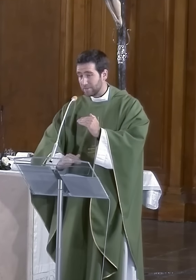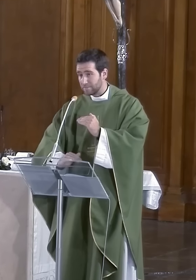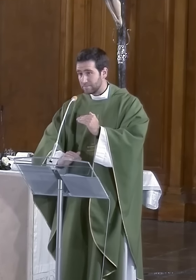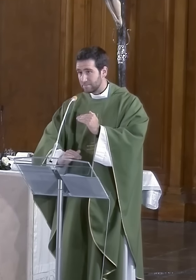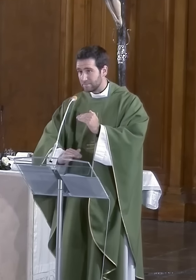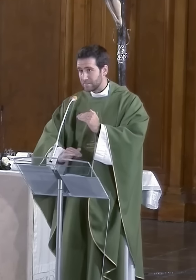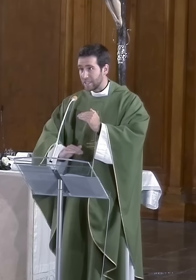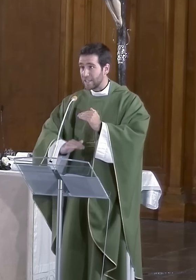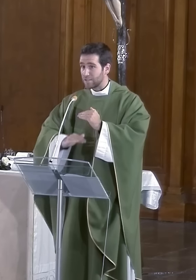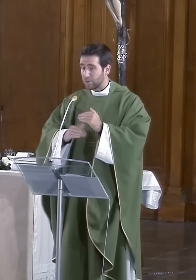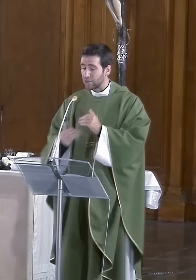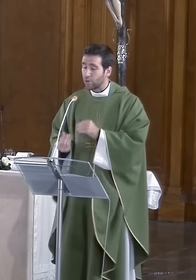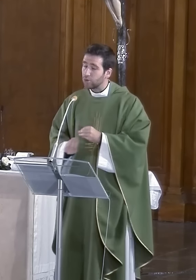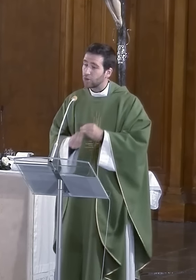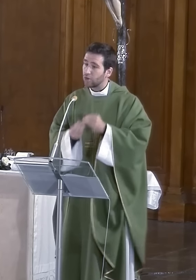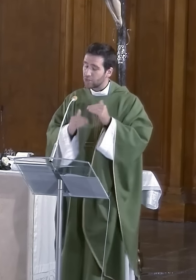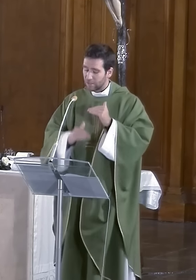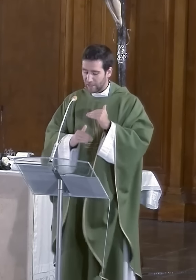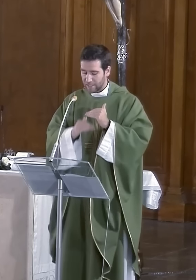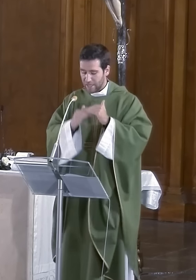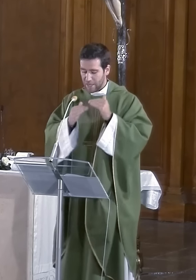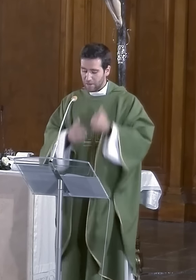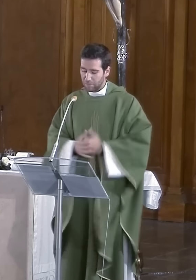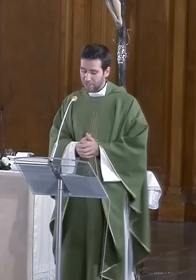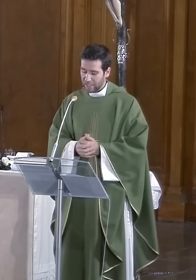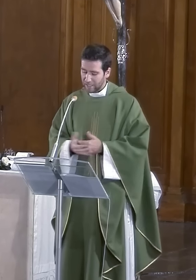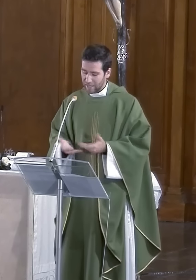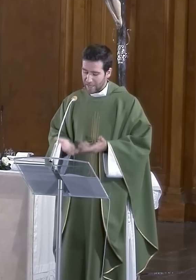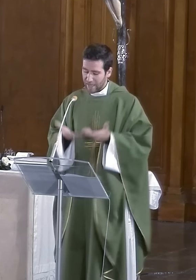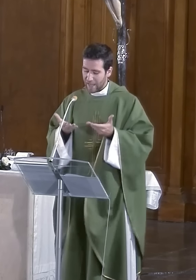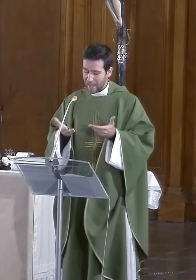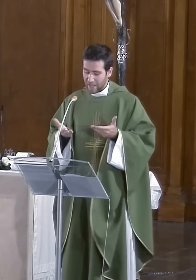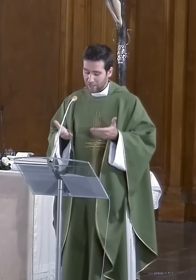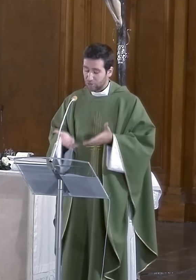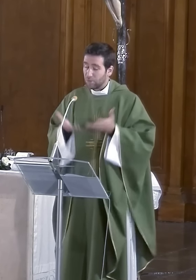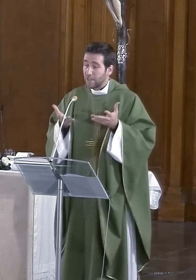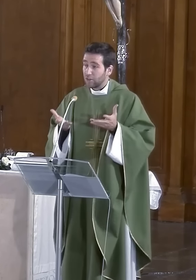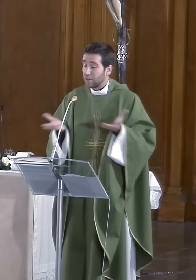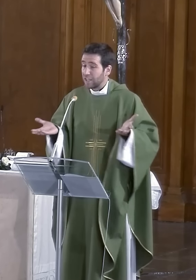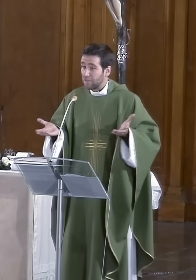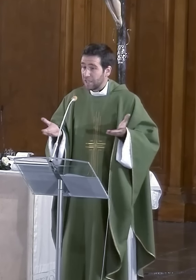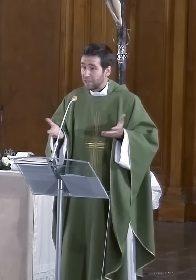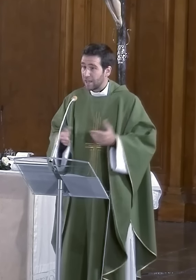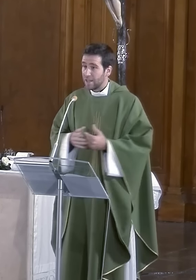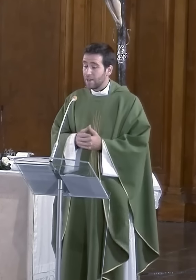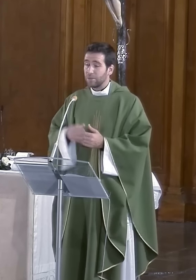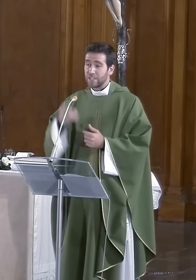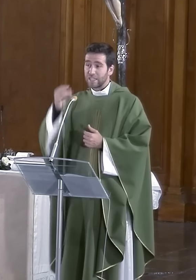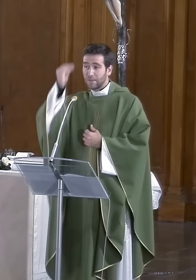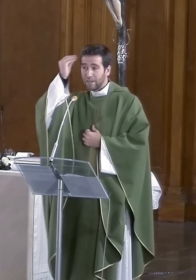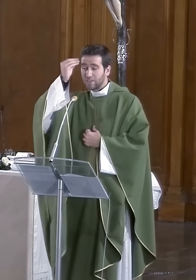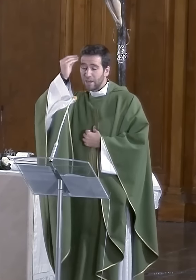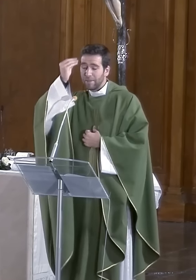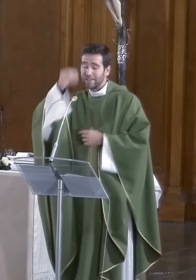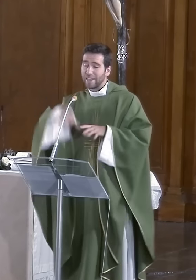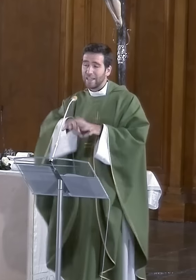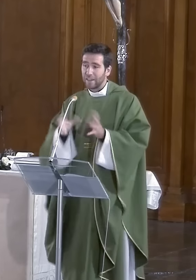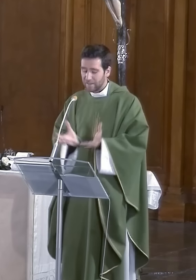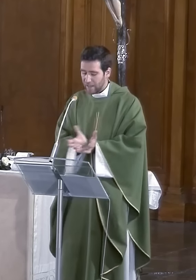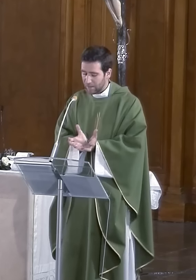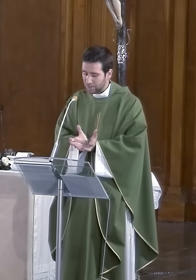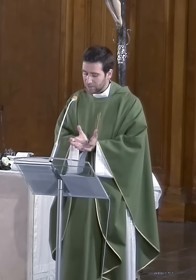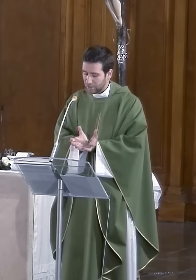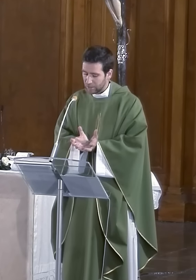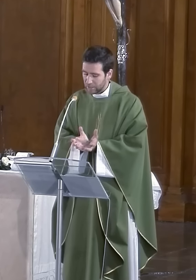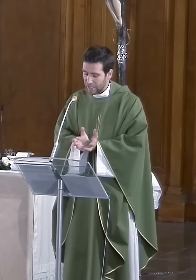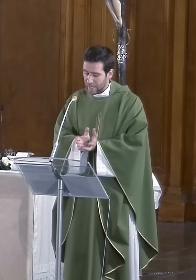abajo y después, junto con los demás, pues ir subiendo, ¿no? Que en definitiva, pues esa también es una mentalidad